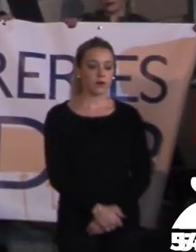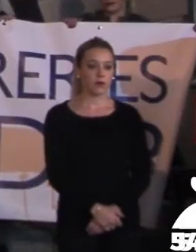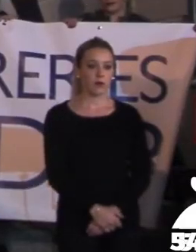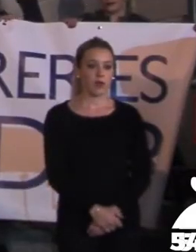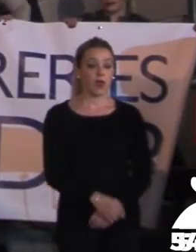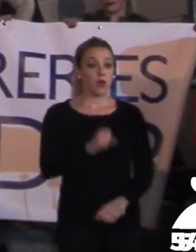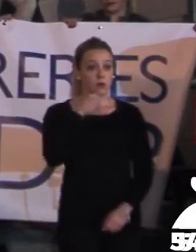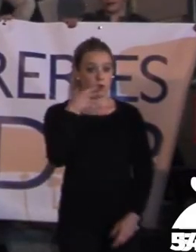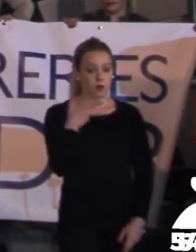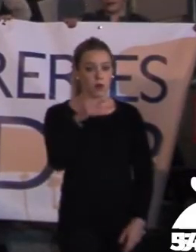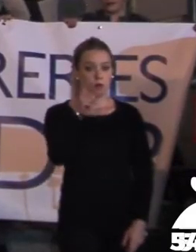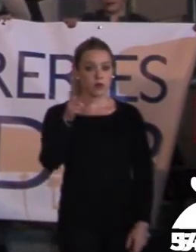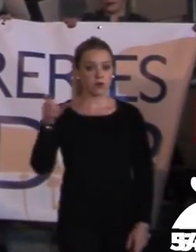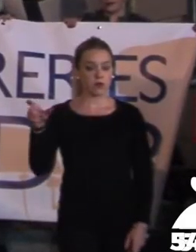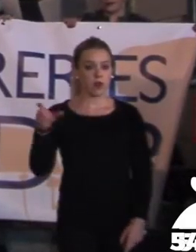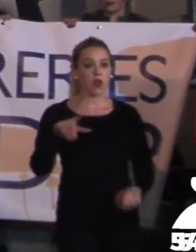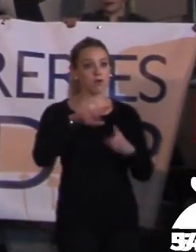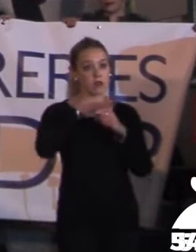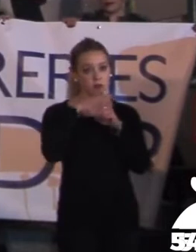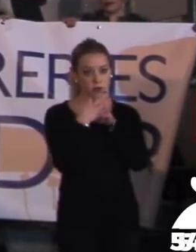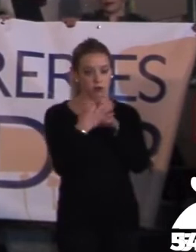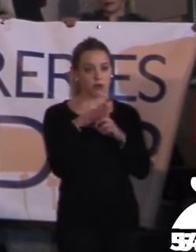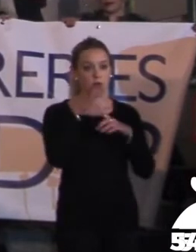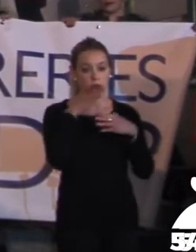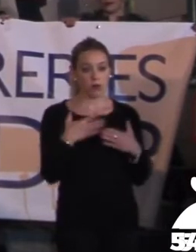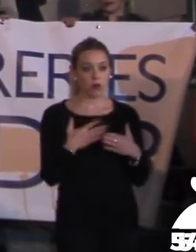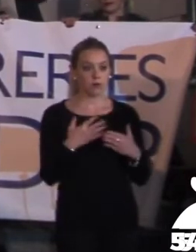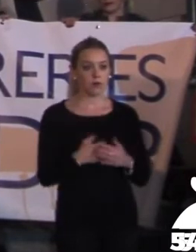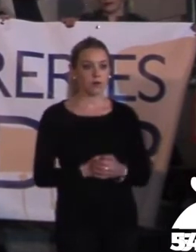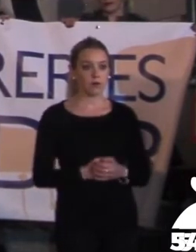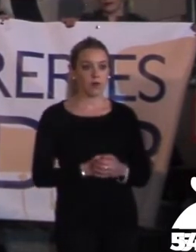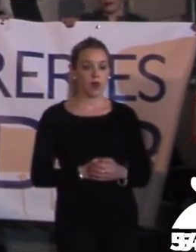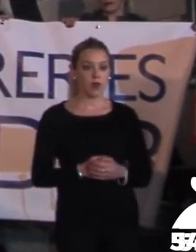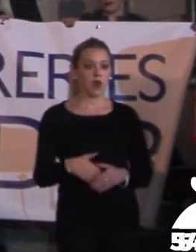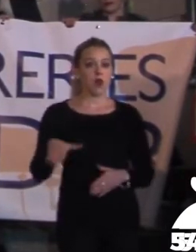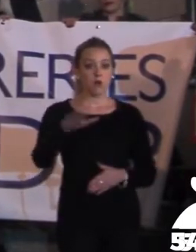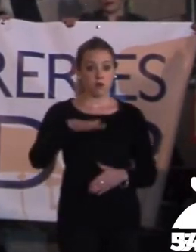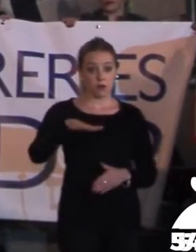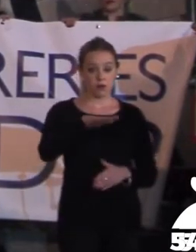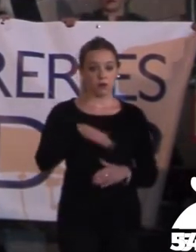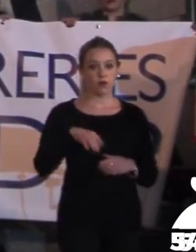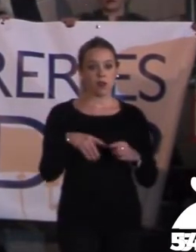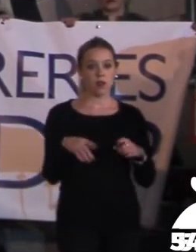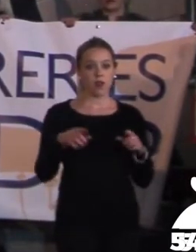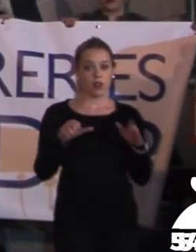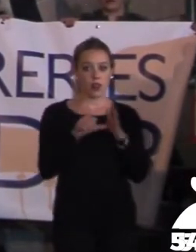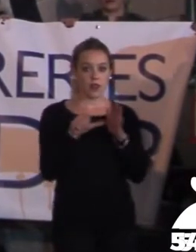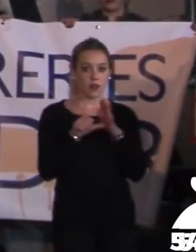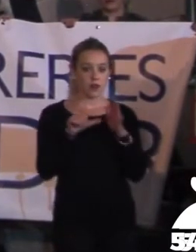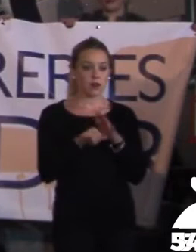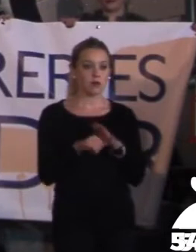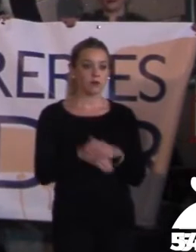sociales de la junta de andalucía manuel martínez domenech precisó a la portavoz de la plataforma que no se reuniría con los miembros de esta entidad